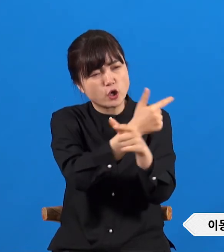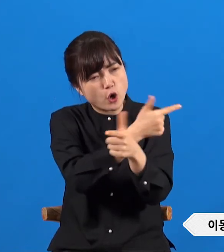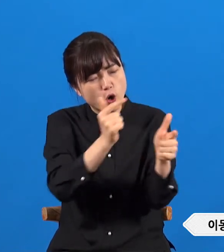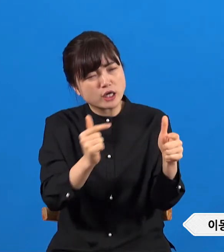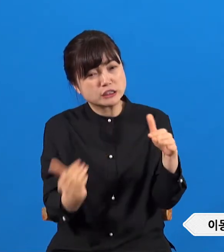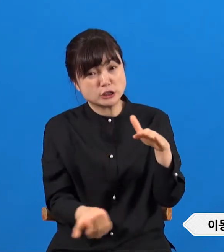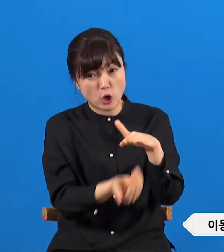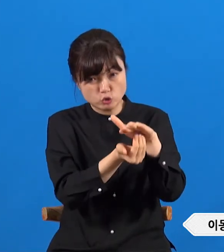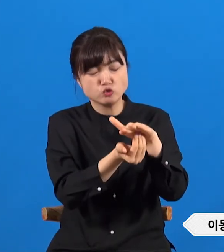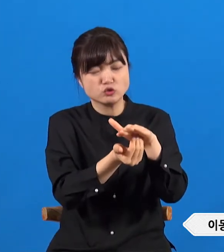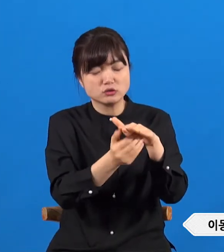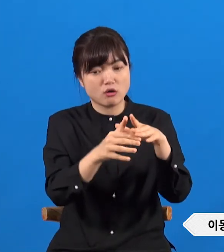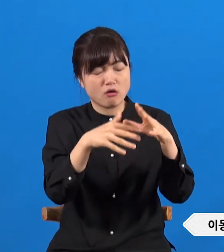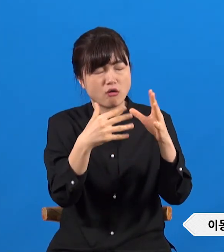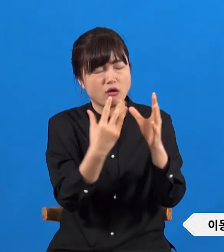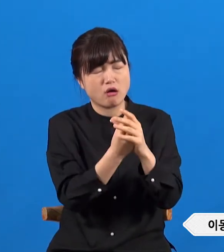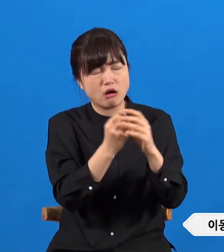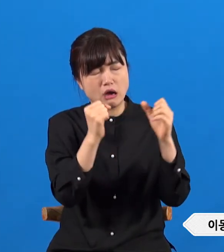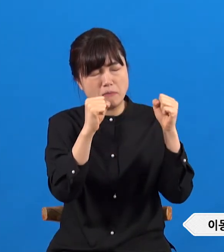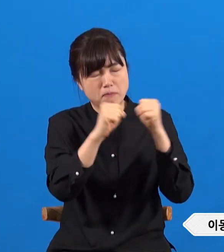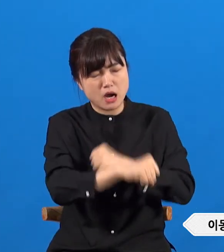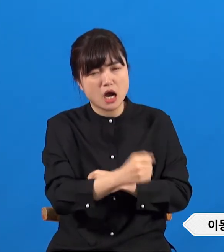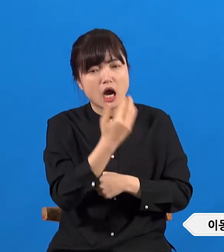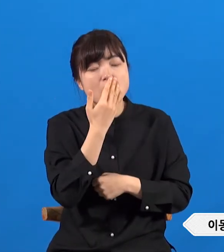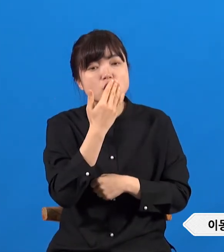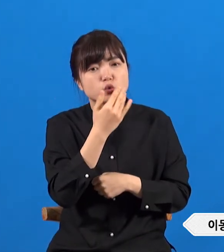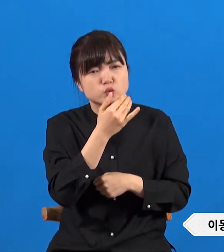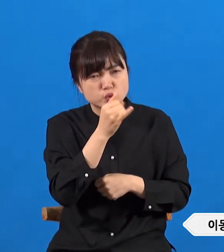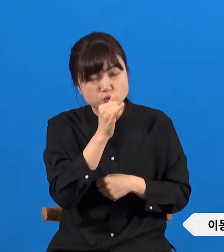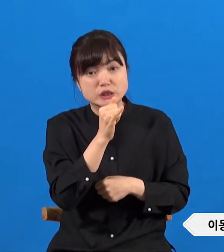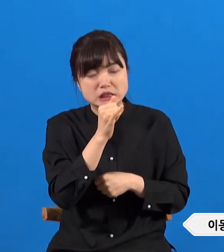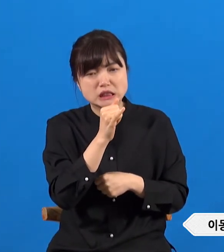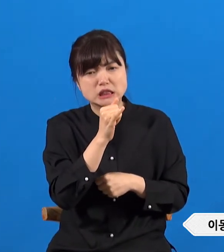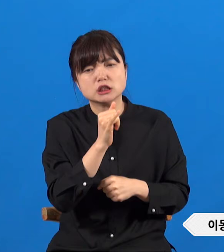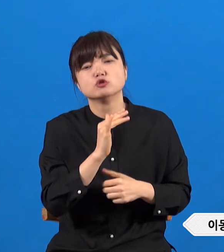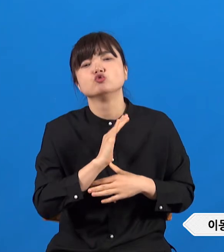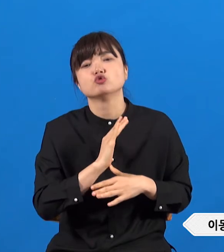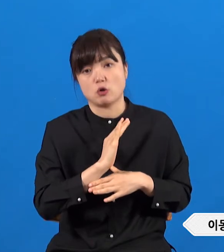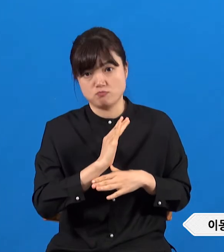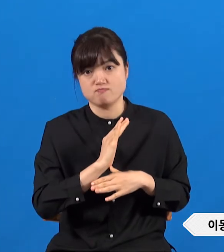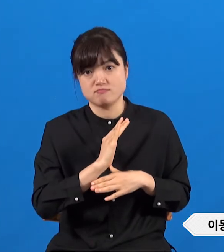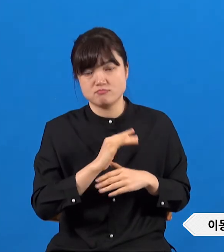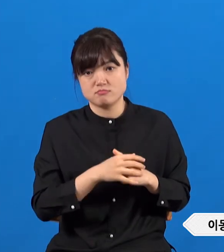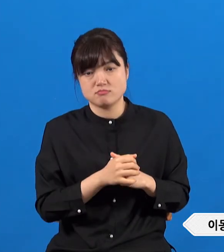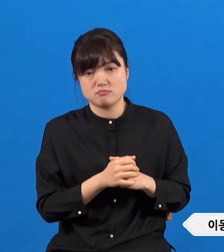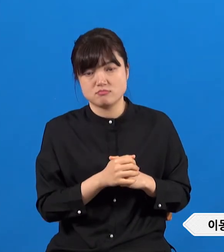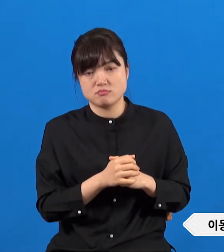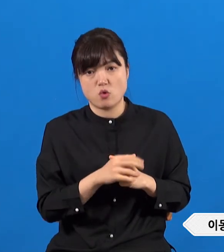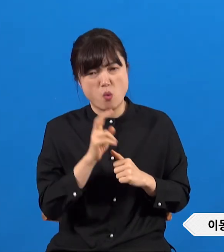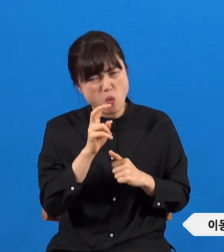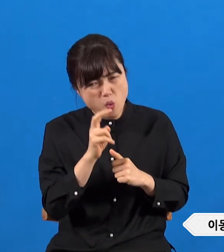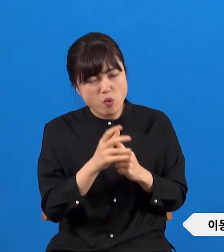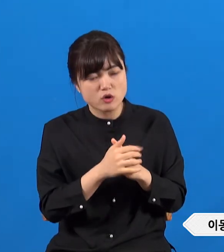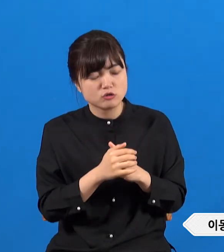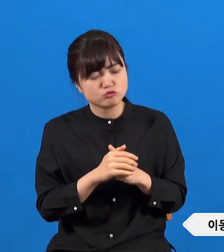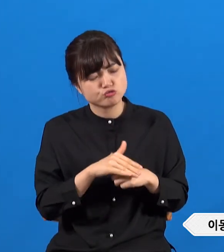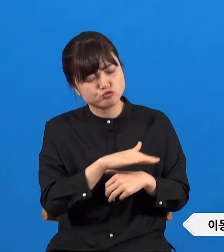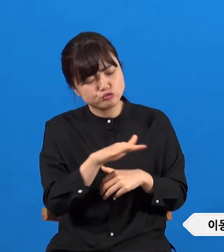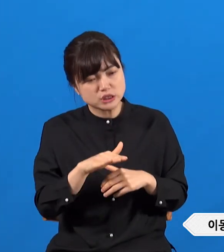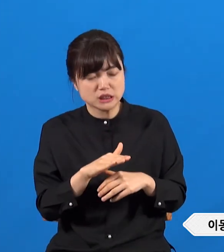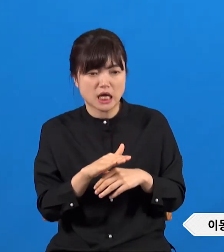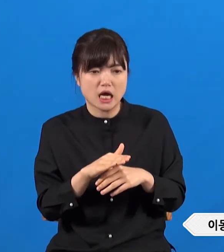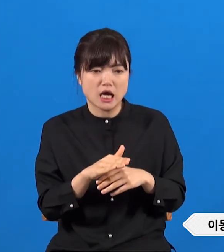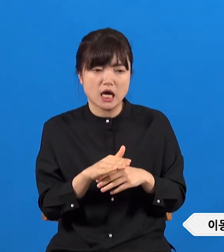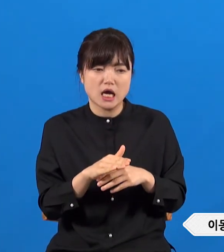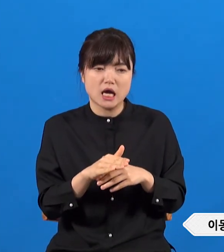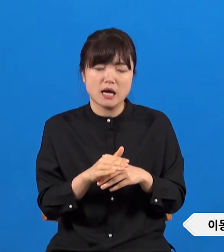모든 성취가 한꺼번에 몰락해 버릴 수 있는 어떤 두려움, 혹은 이 땅에 우리가